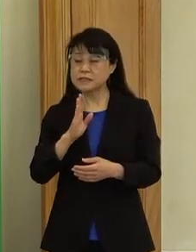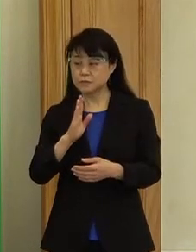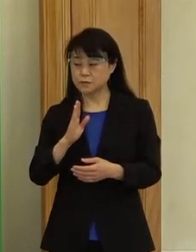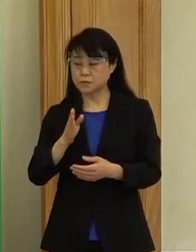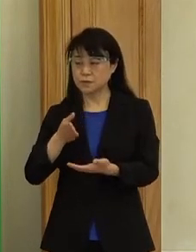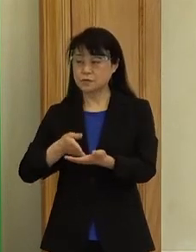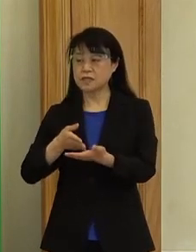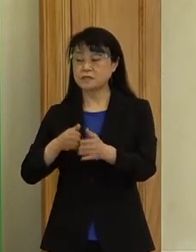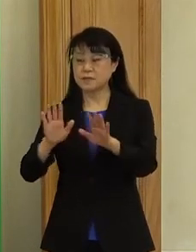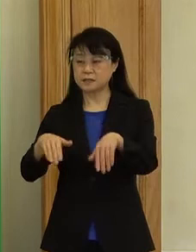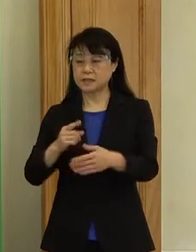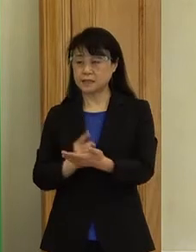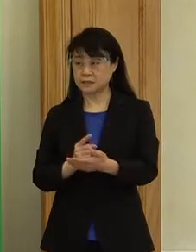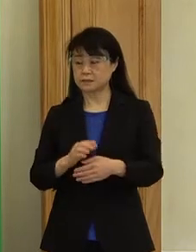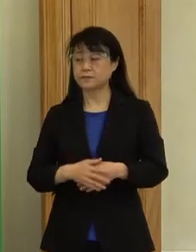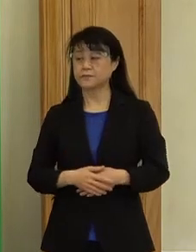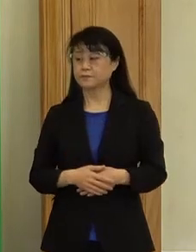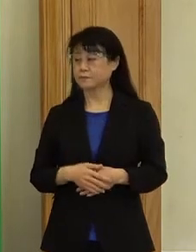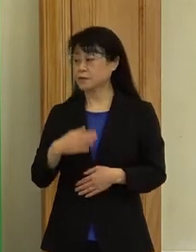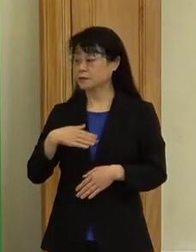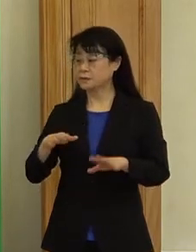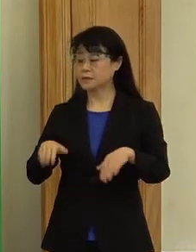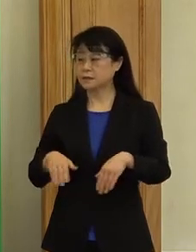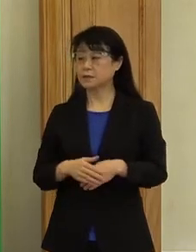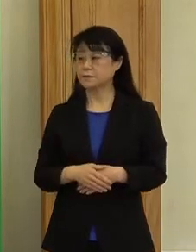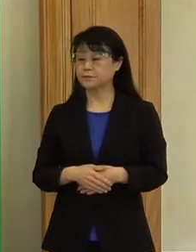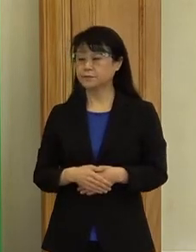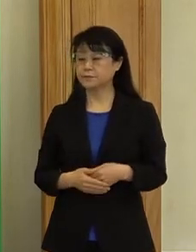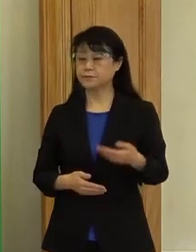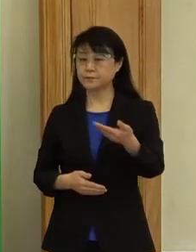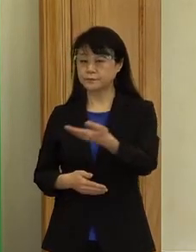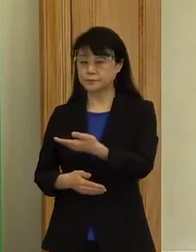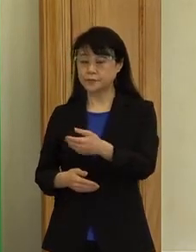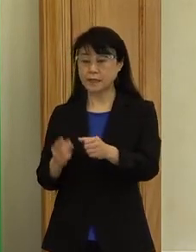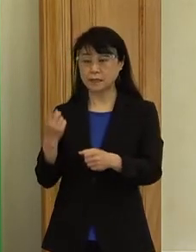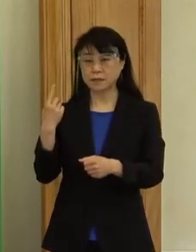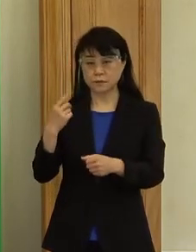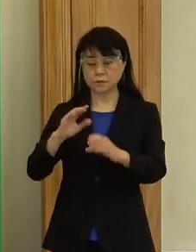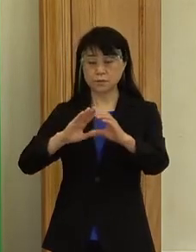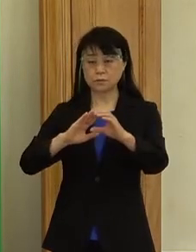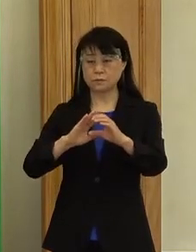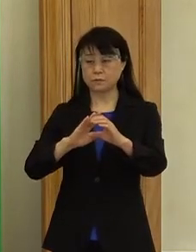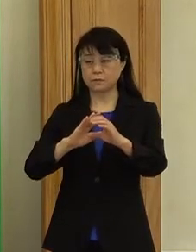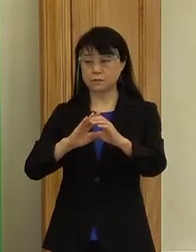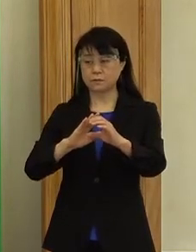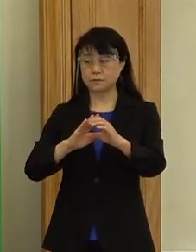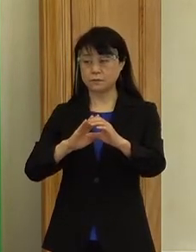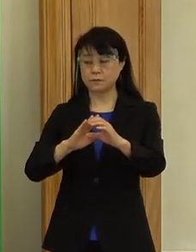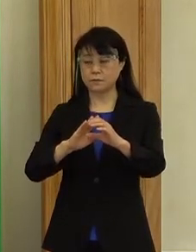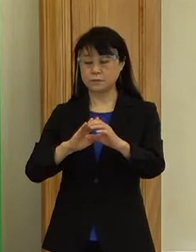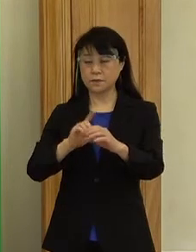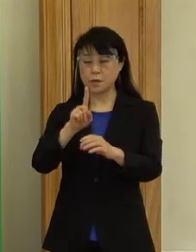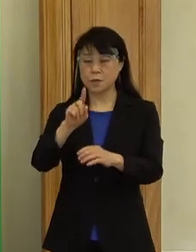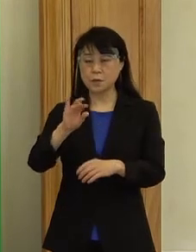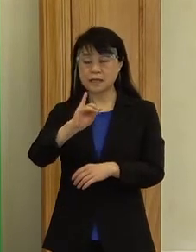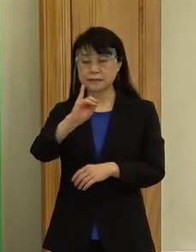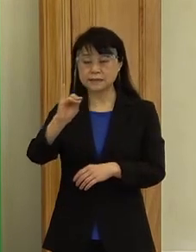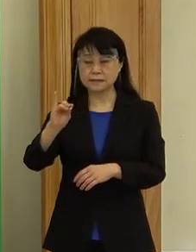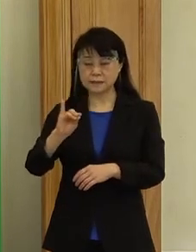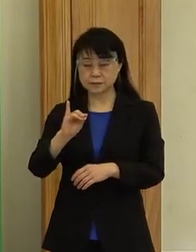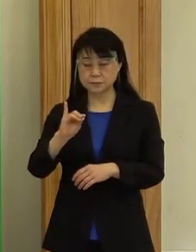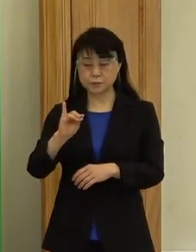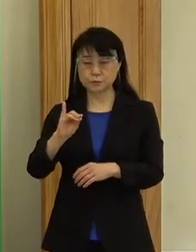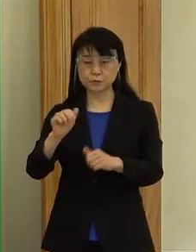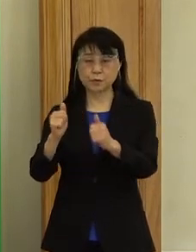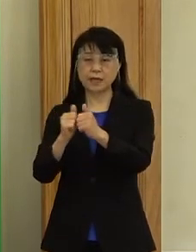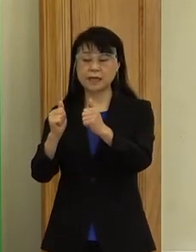い、 分かりました。であとすみません、昨日のコロナワクチン昨日のワンチーム推進会議のことで4